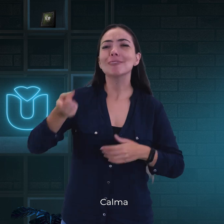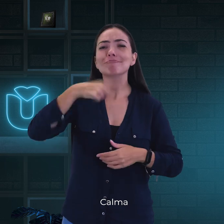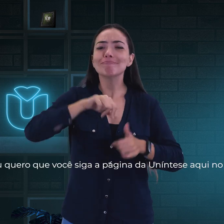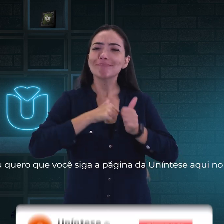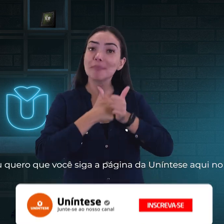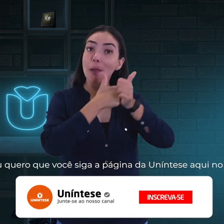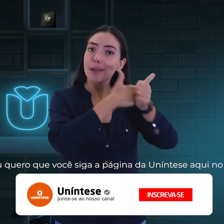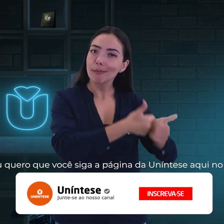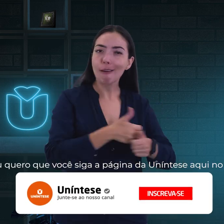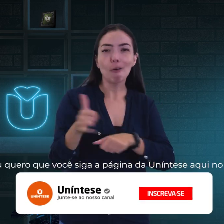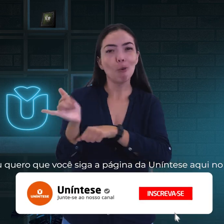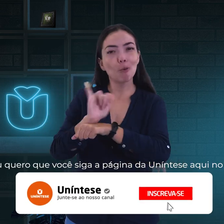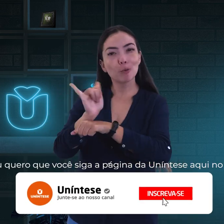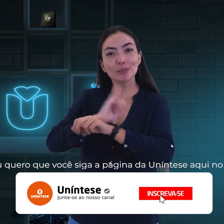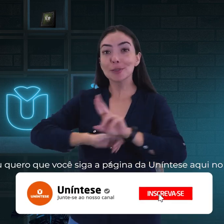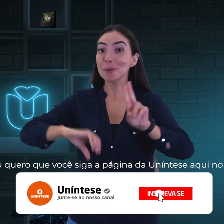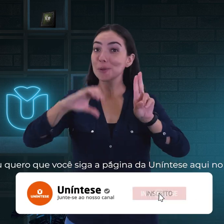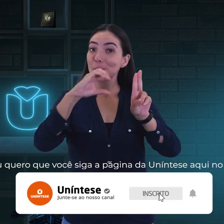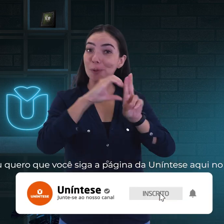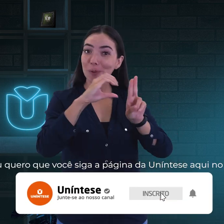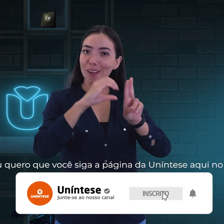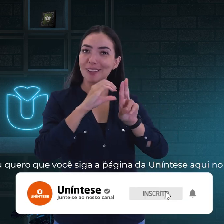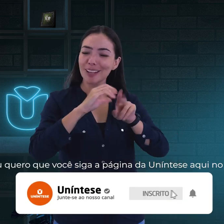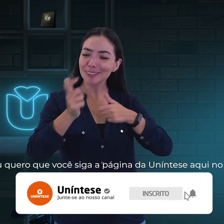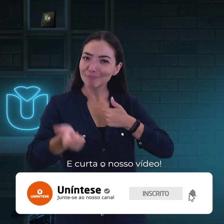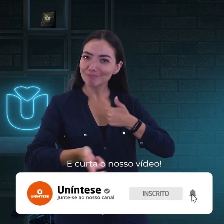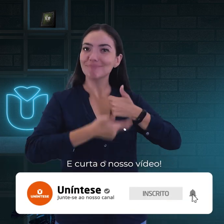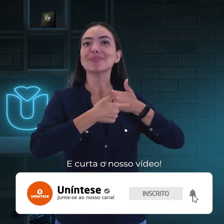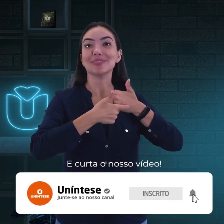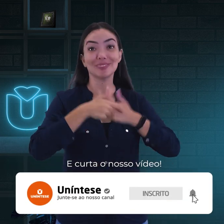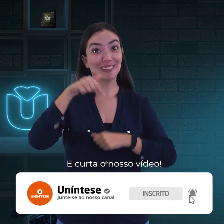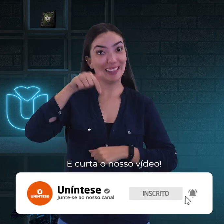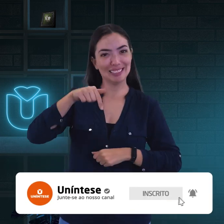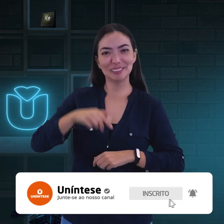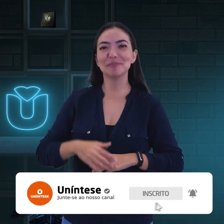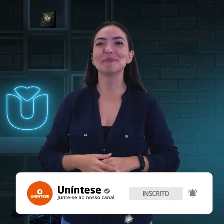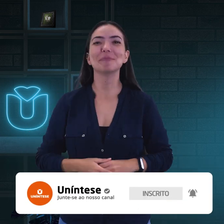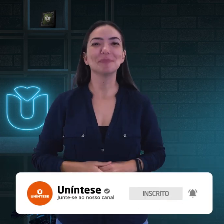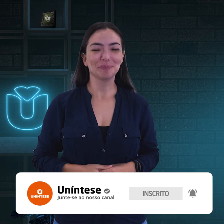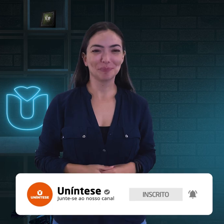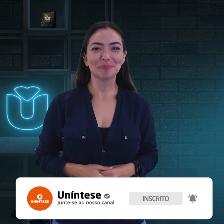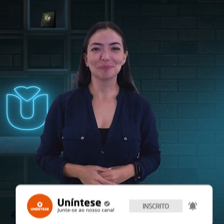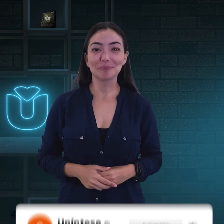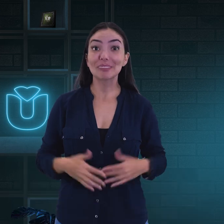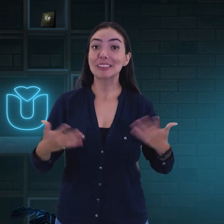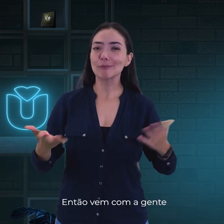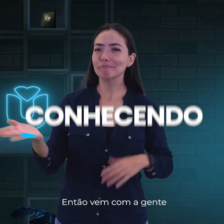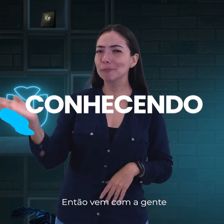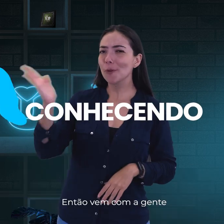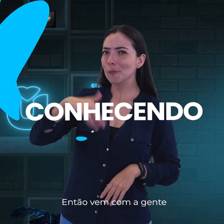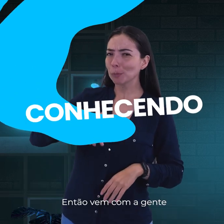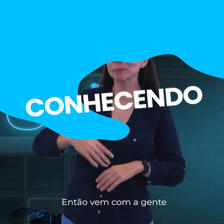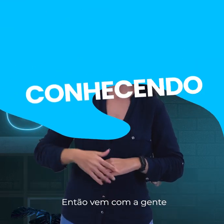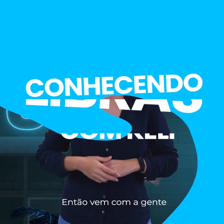eu quero que você siga a página da Uníntese aqui no YouTube e curta o nosso vídeo. Então, vem com a gente!